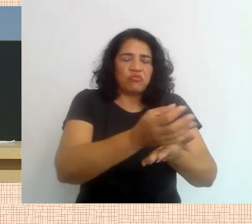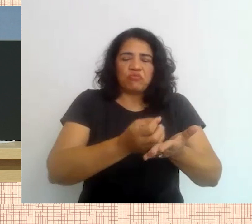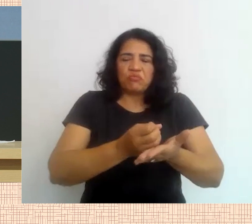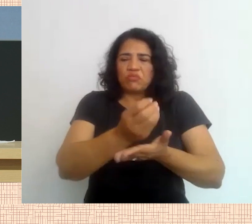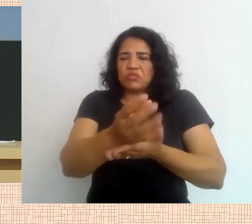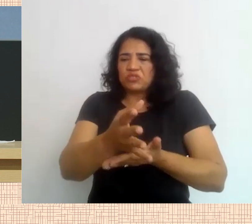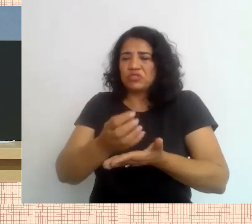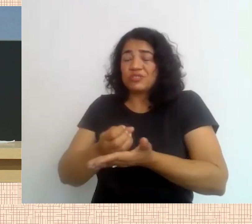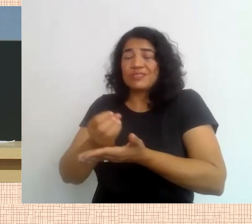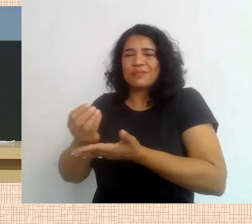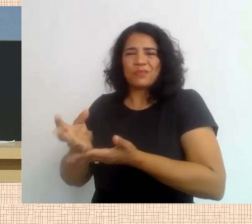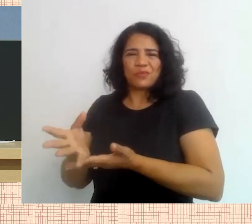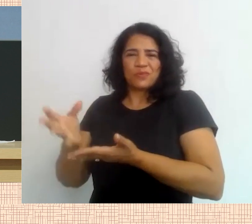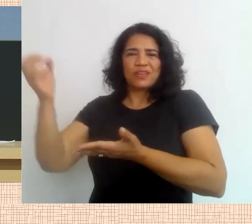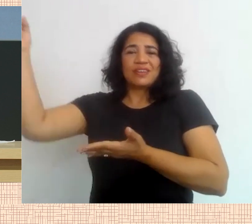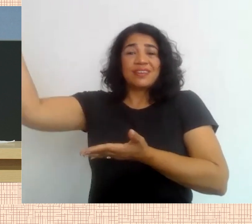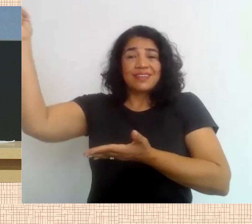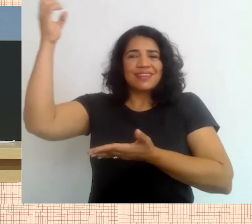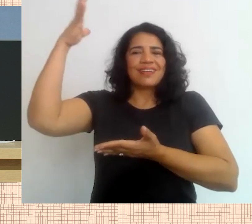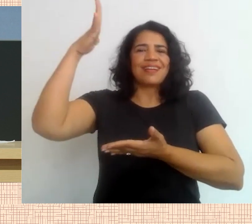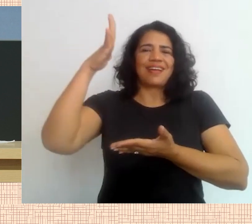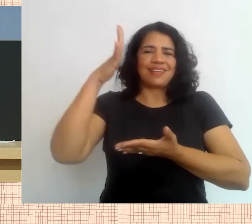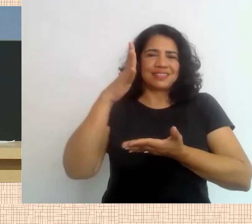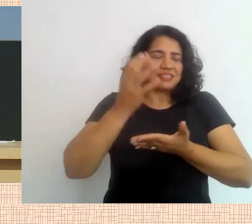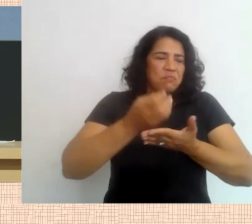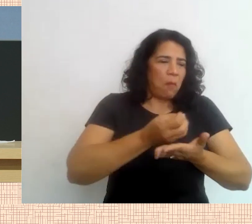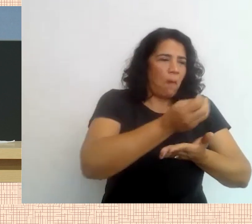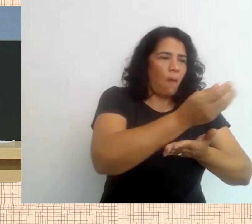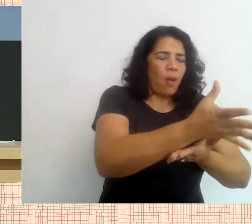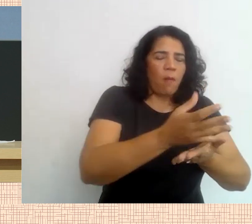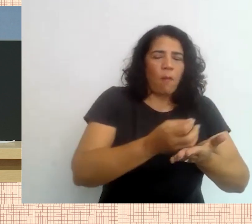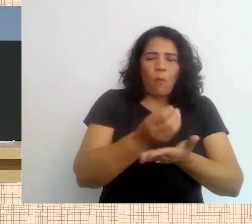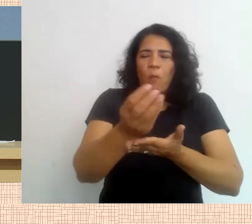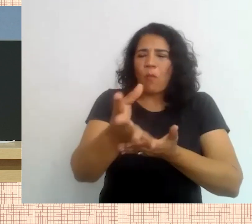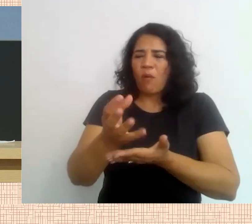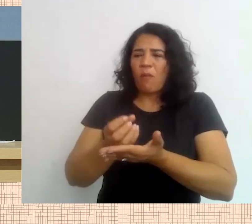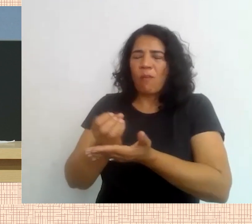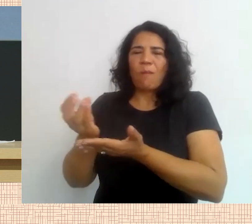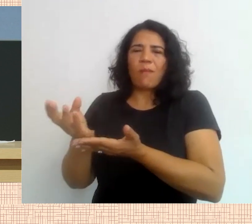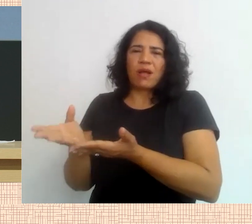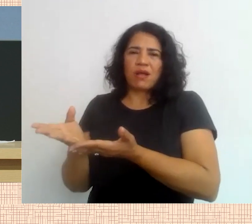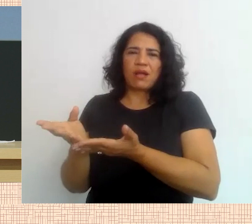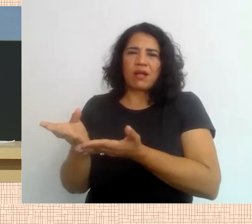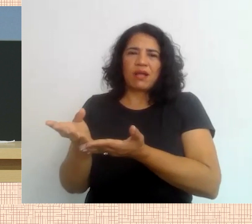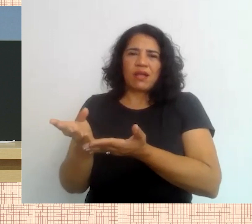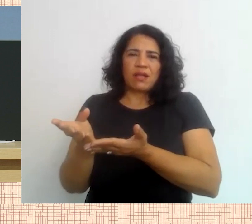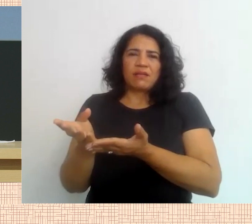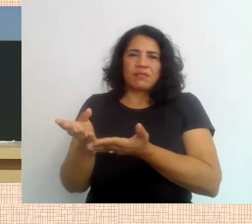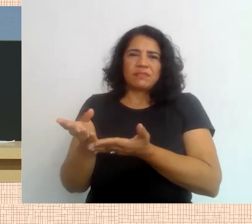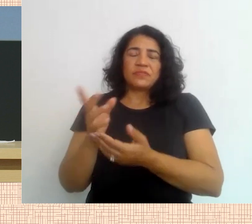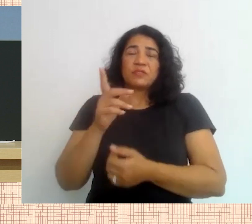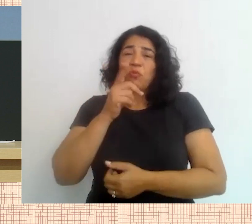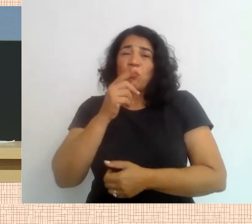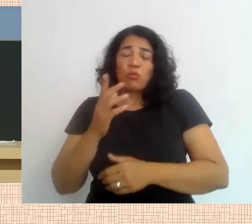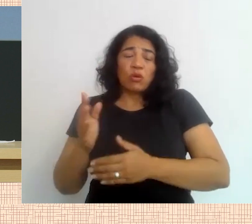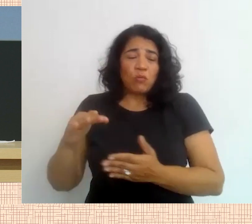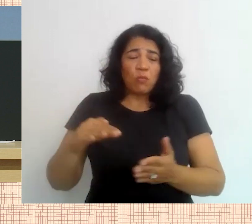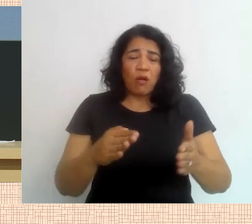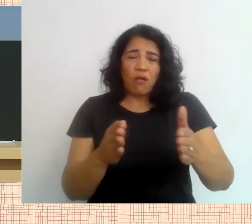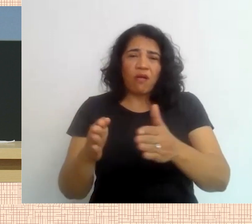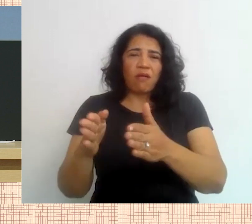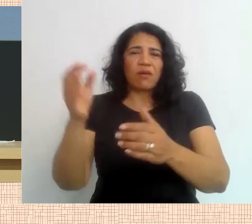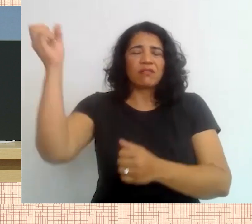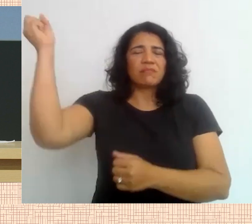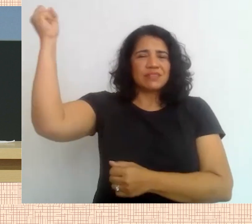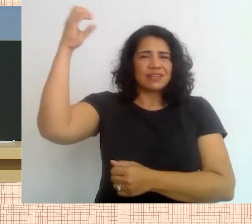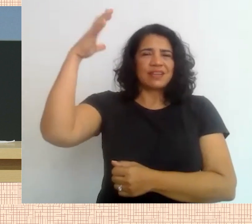Deus precisa de um despenseiro que cuida da despensa para, de acordo com a